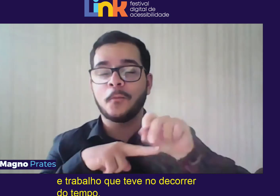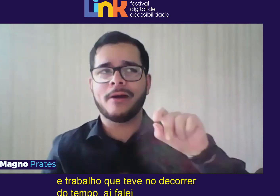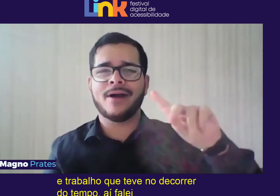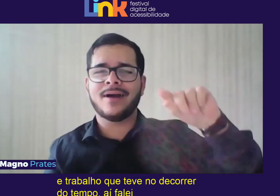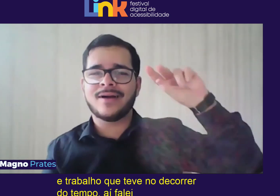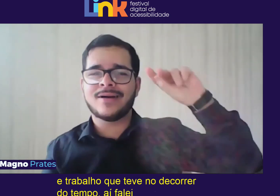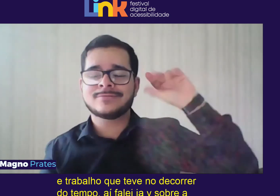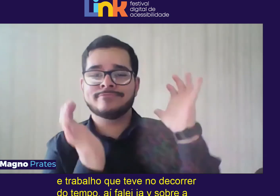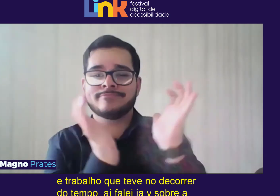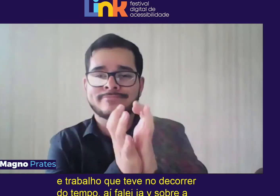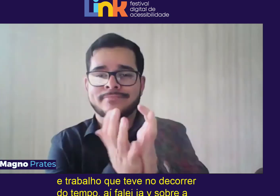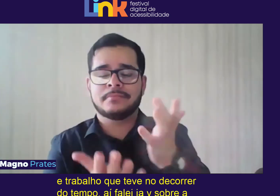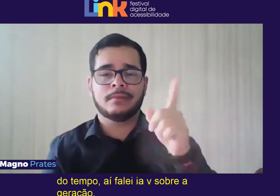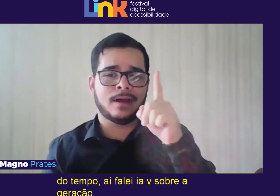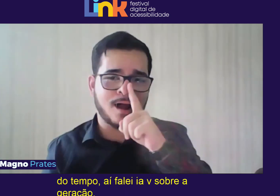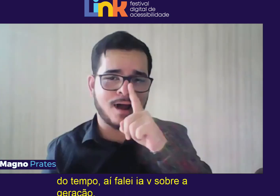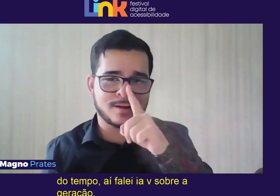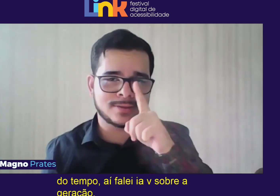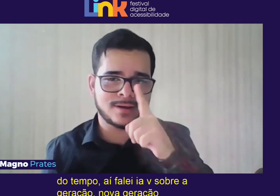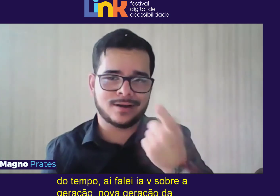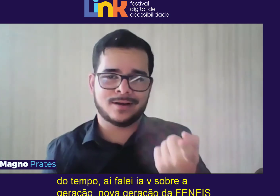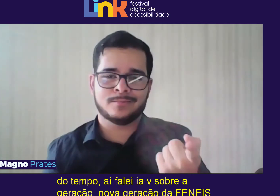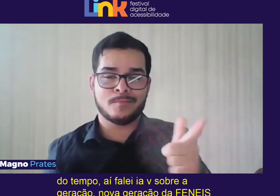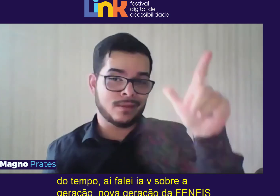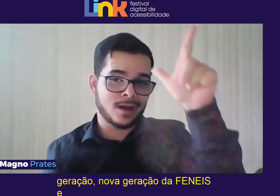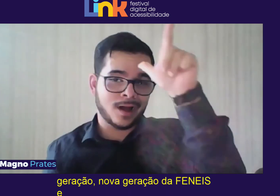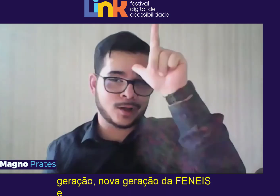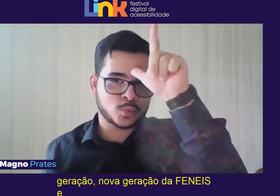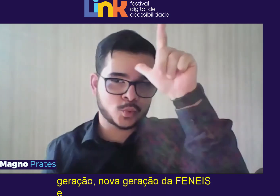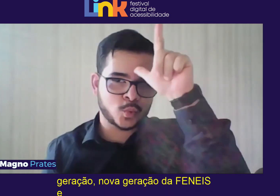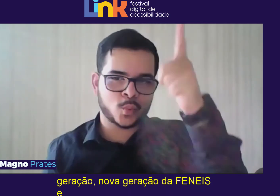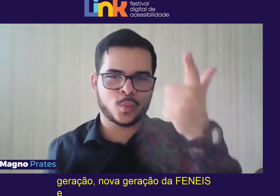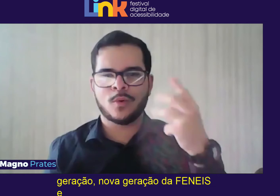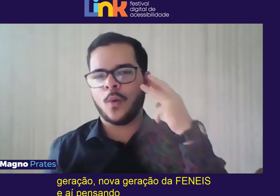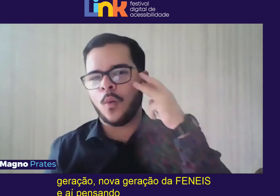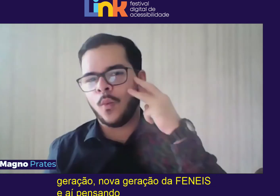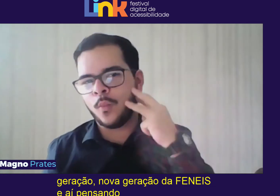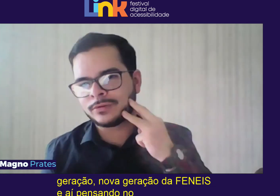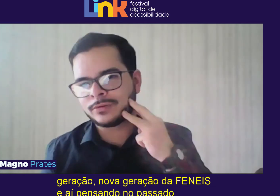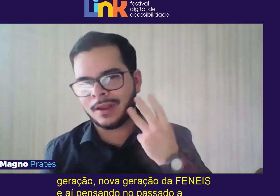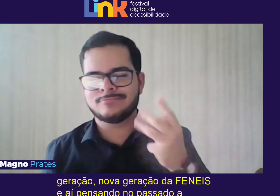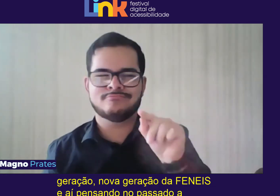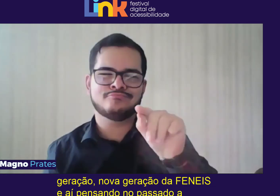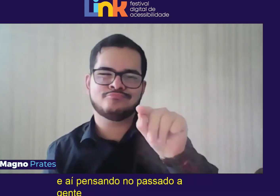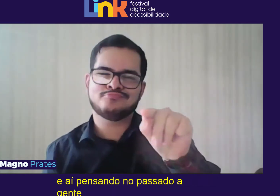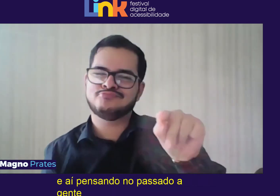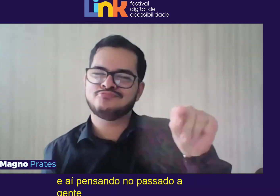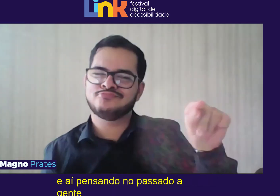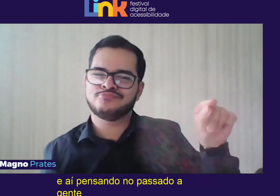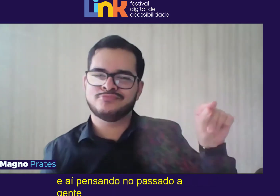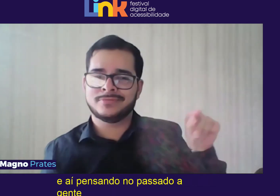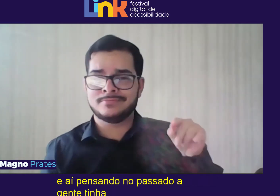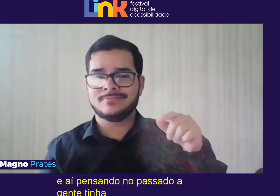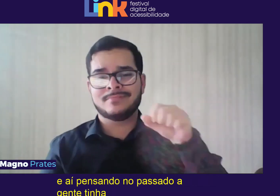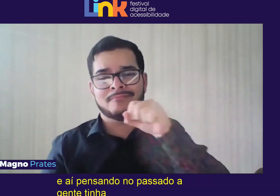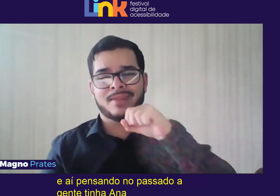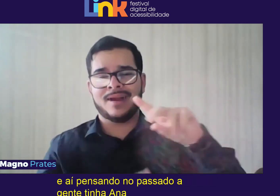FENEIS, e aí pensando no passado, a gente tinha a Ana Regina, Antônio,